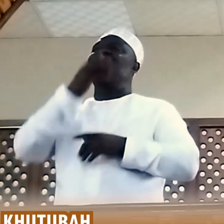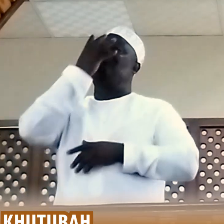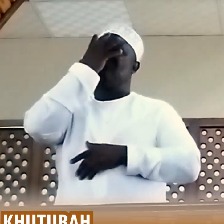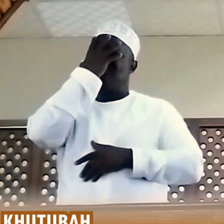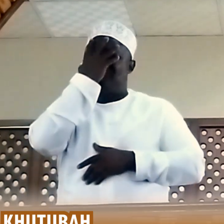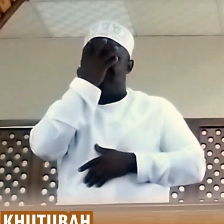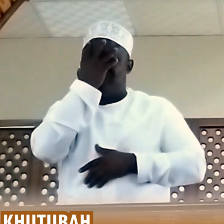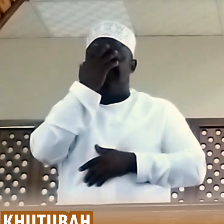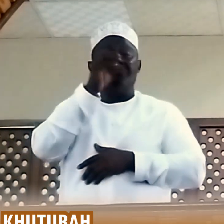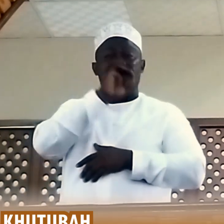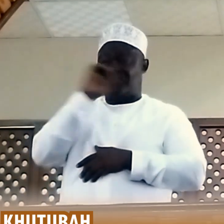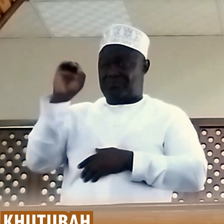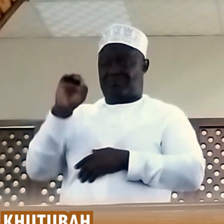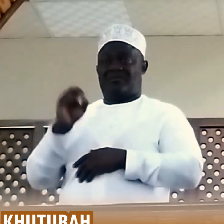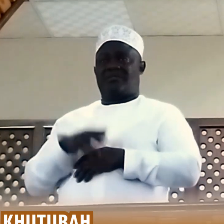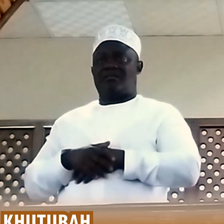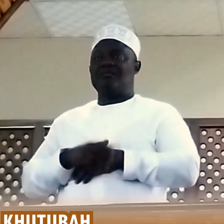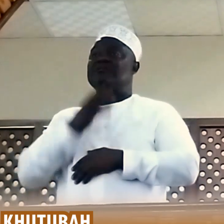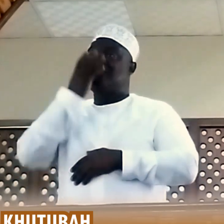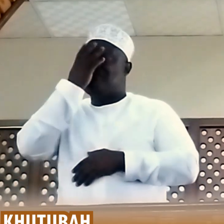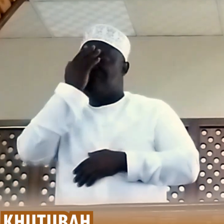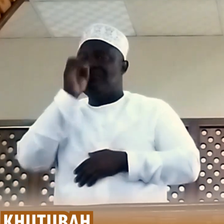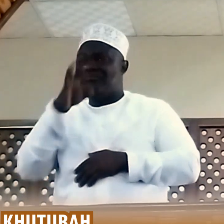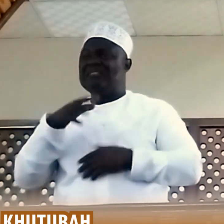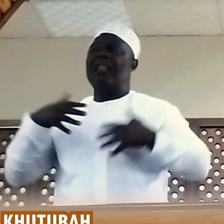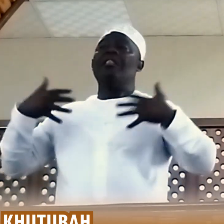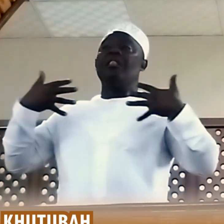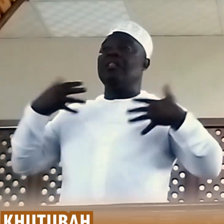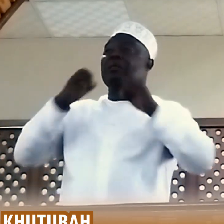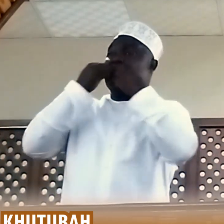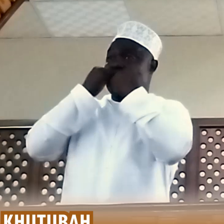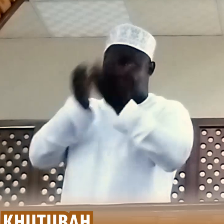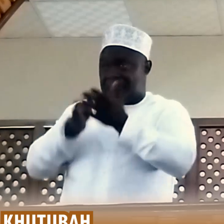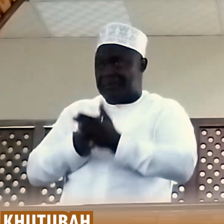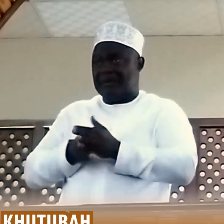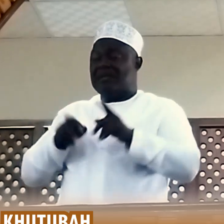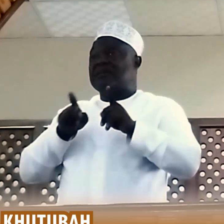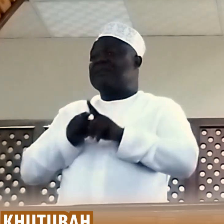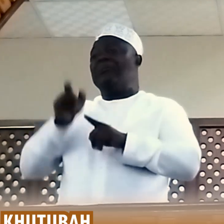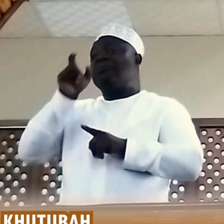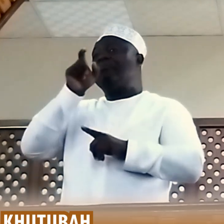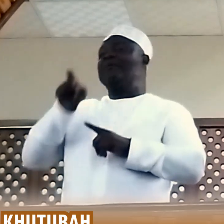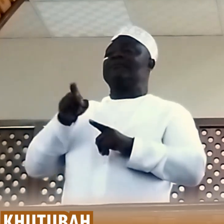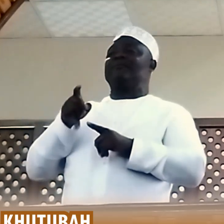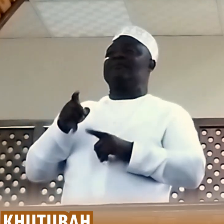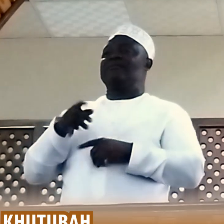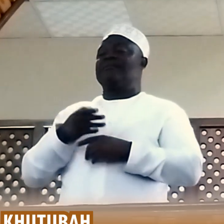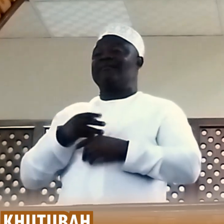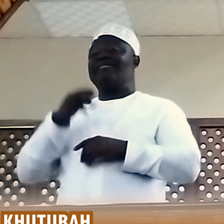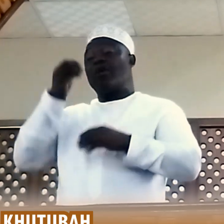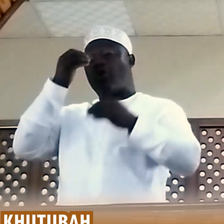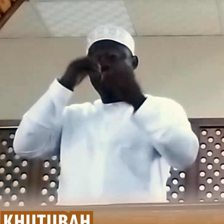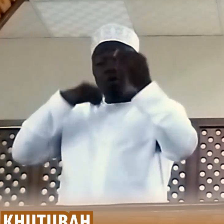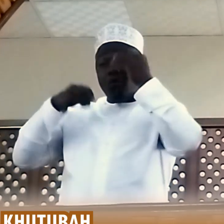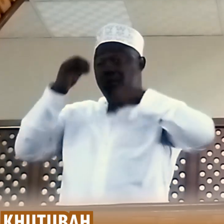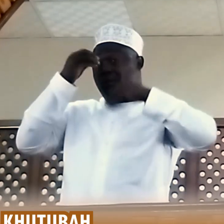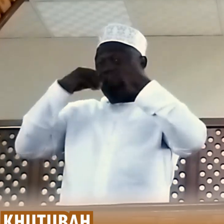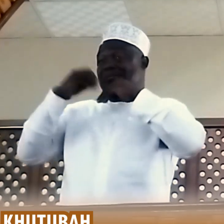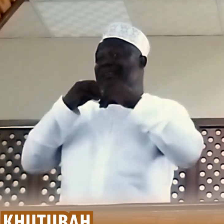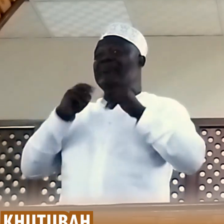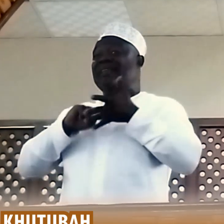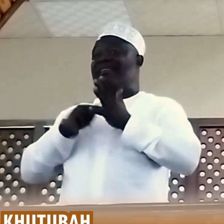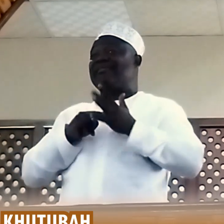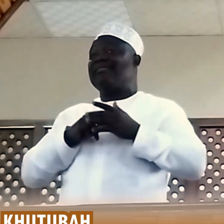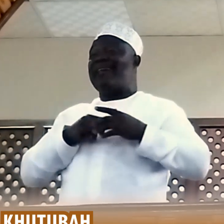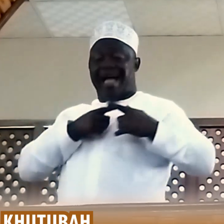tacyaswala tacyasonyiwala tacyatya tacyalina buntu. Enguzi ejjamu